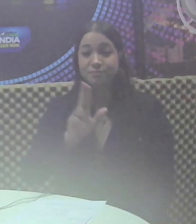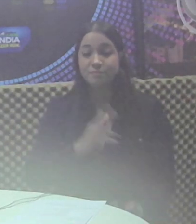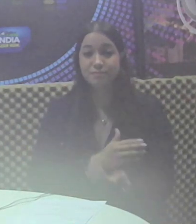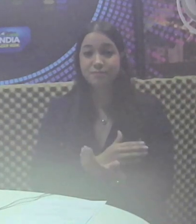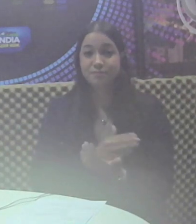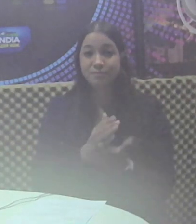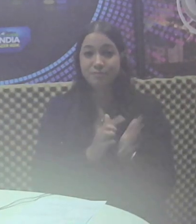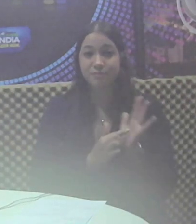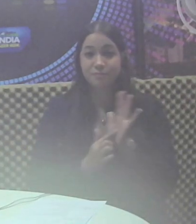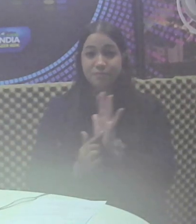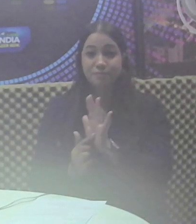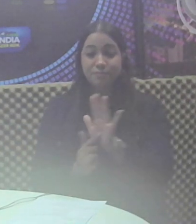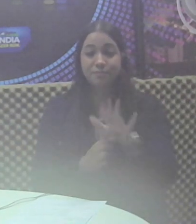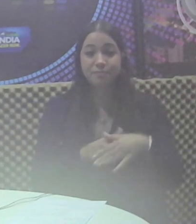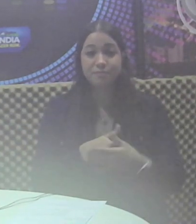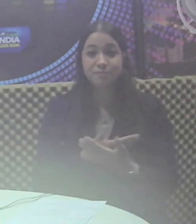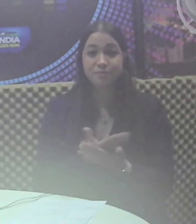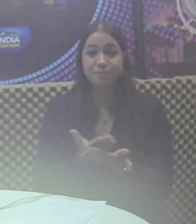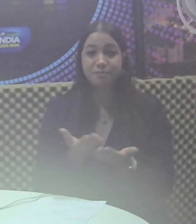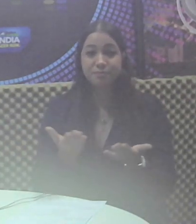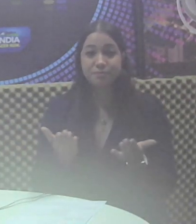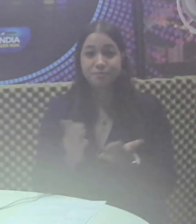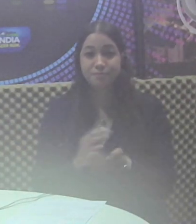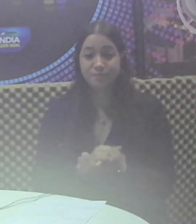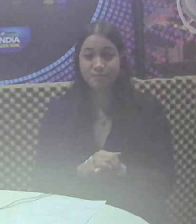Uberlândia no ar pra você.